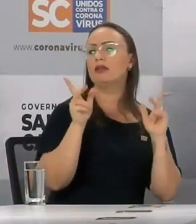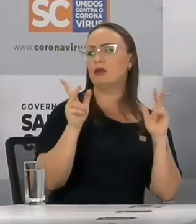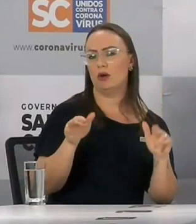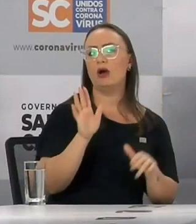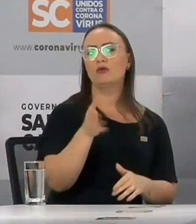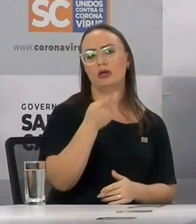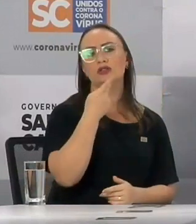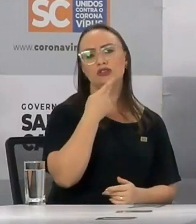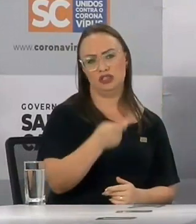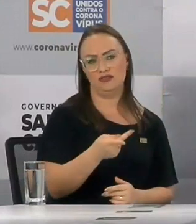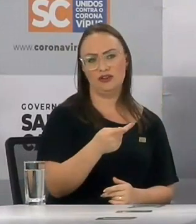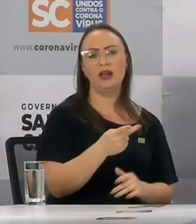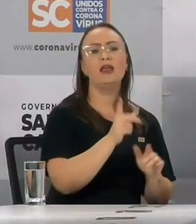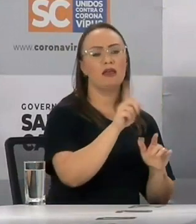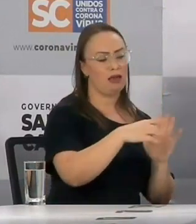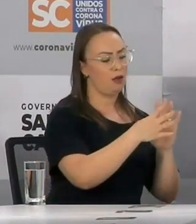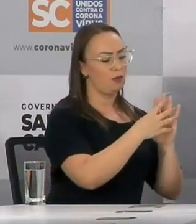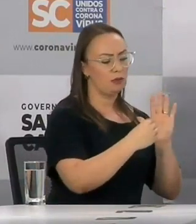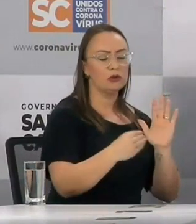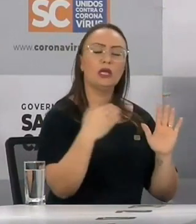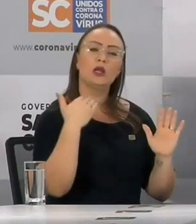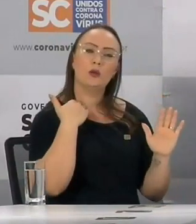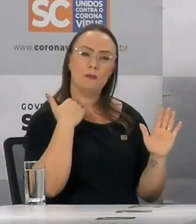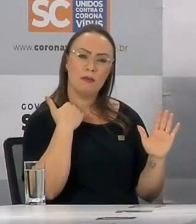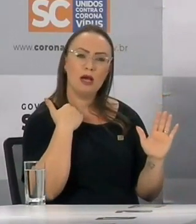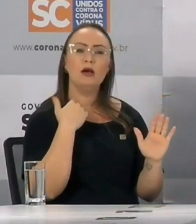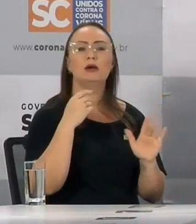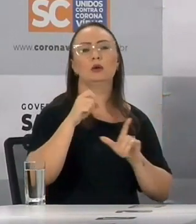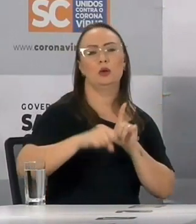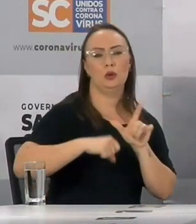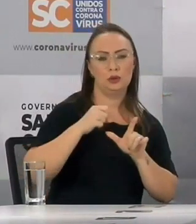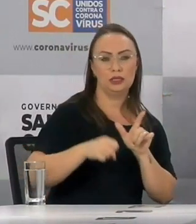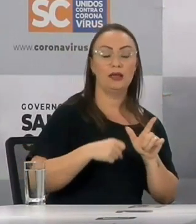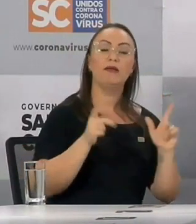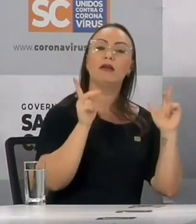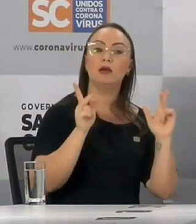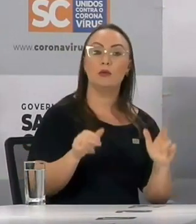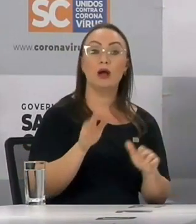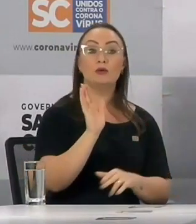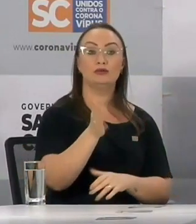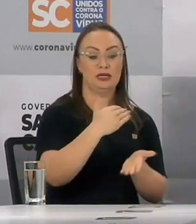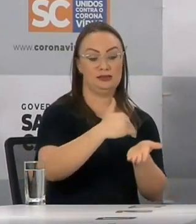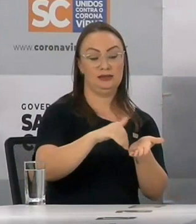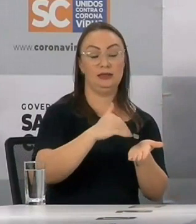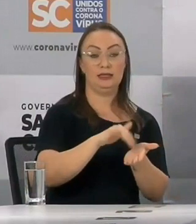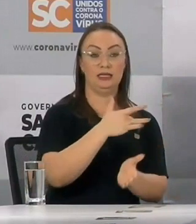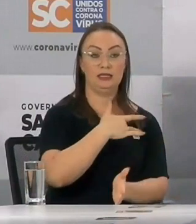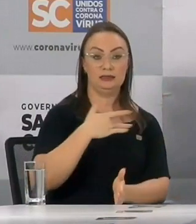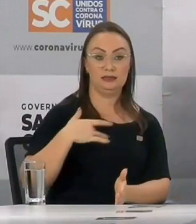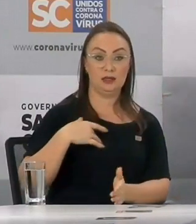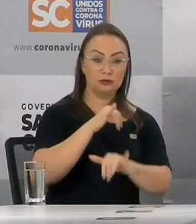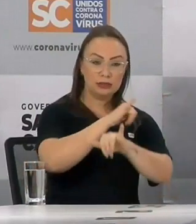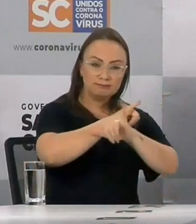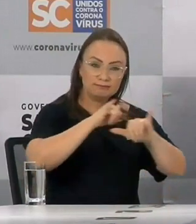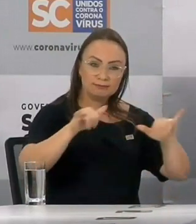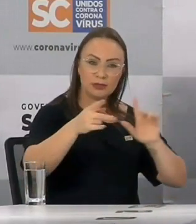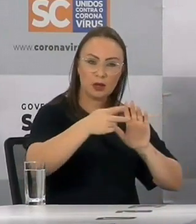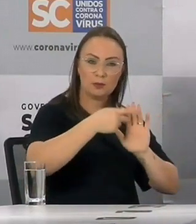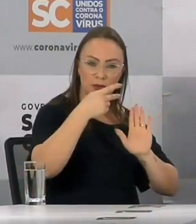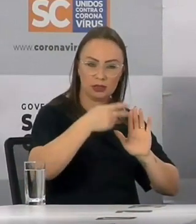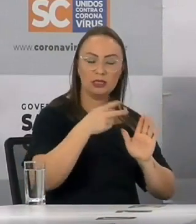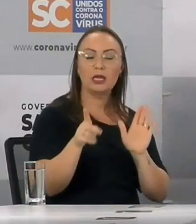inclusive de como fazer a secretaria de saúde emitiu uma normativa dizendo